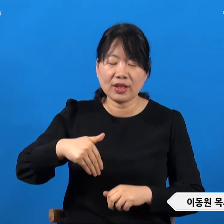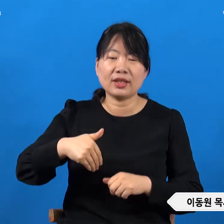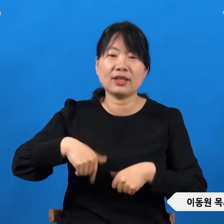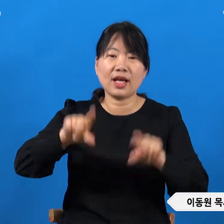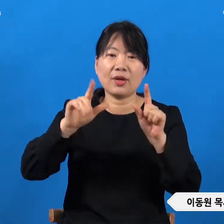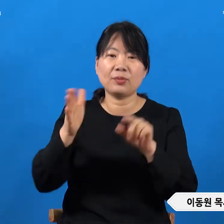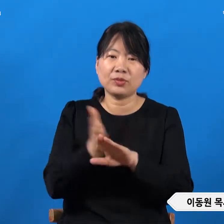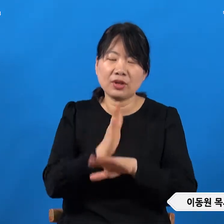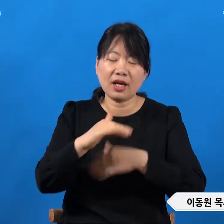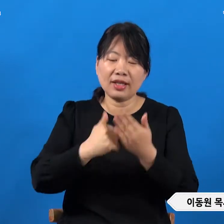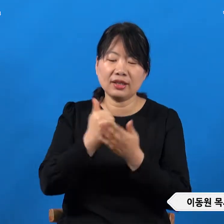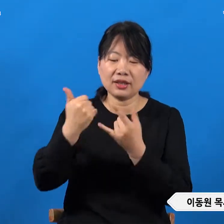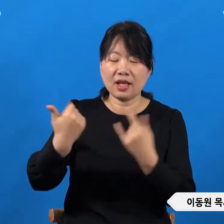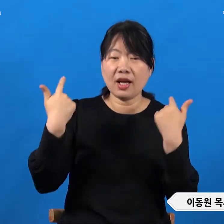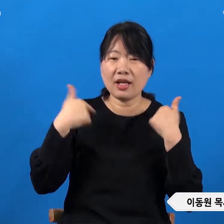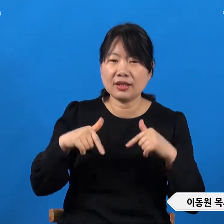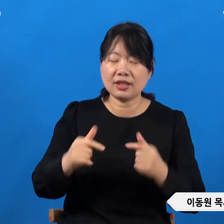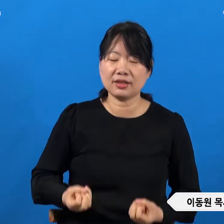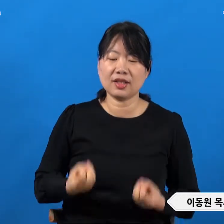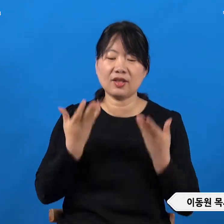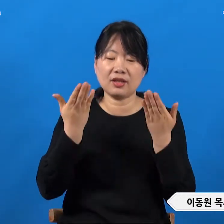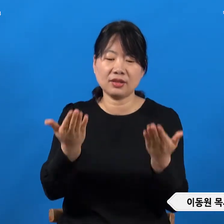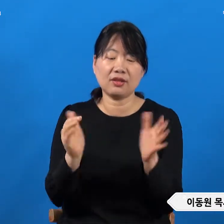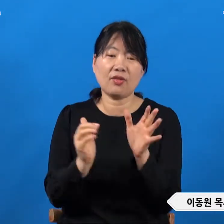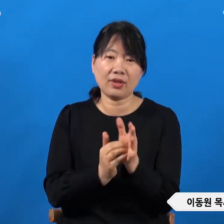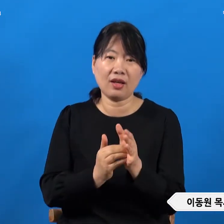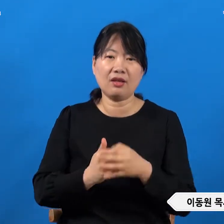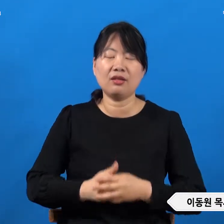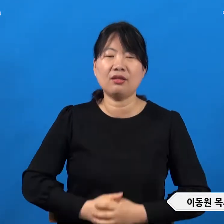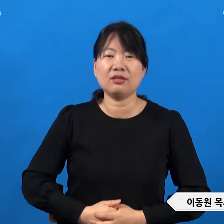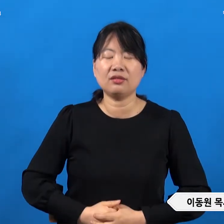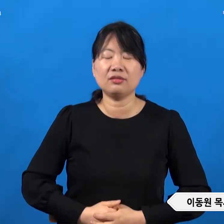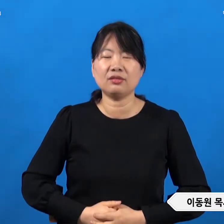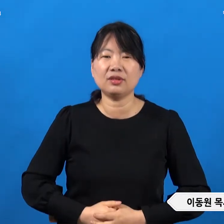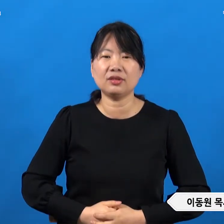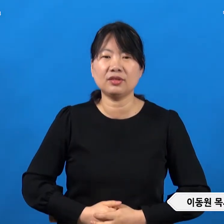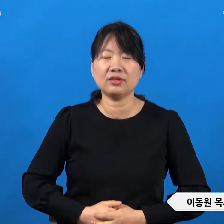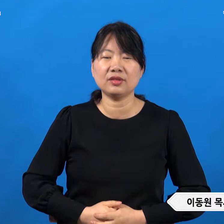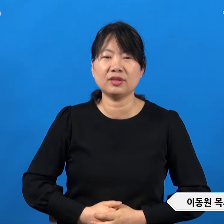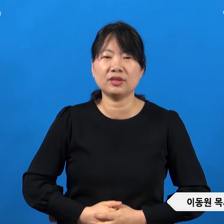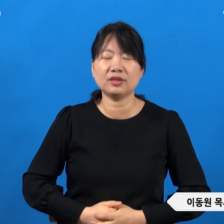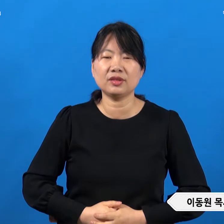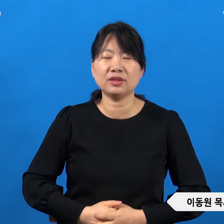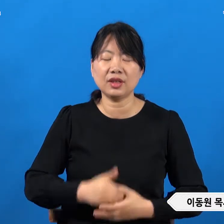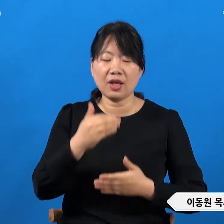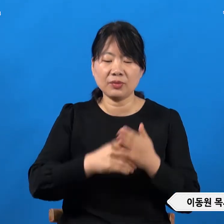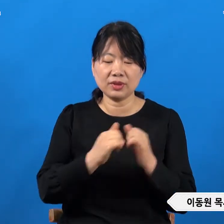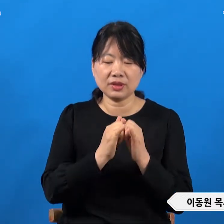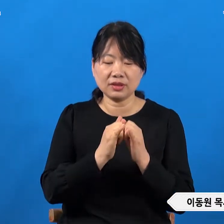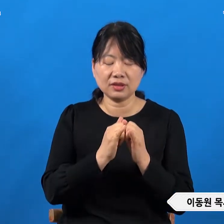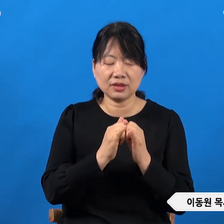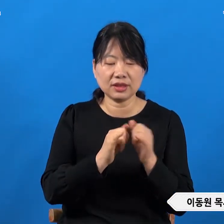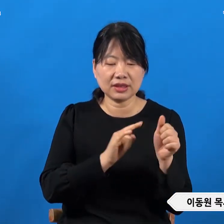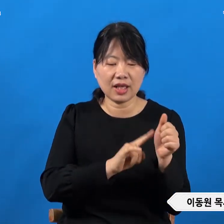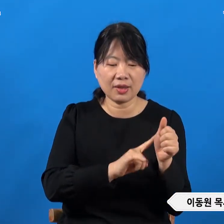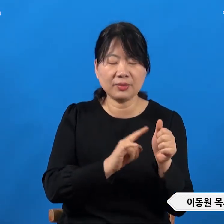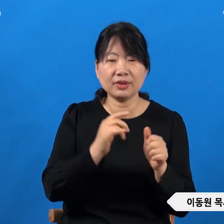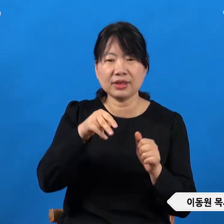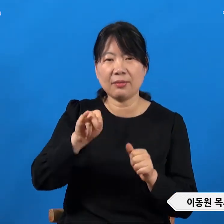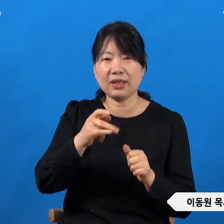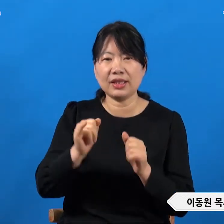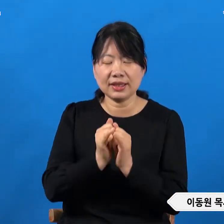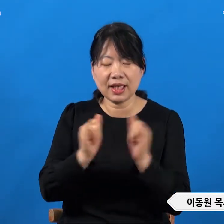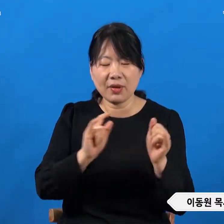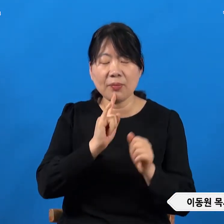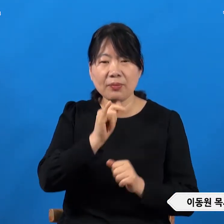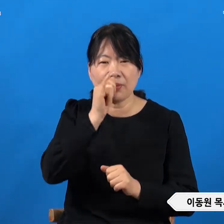날부터 하나님께 항상 제사를 드려왔다. 아마 이 사람들은 사마리아 사람들이었을 것입니다. 이스라엘이